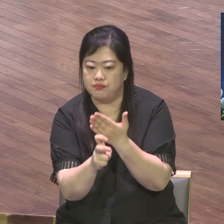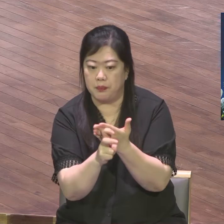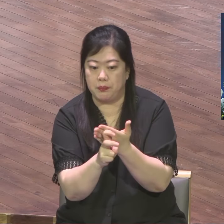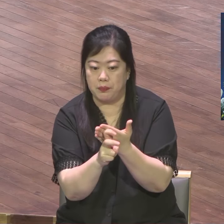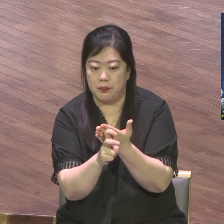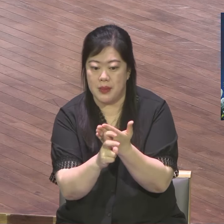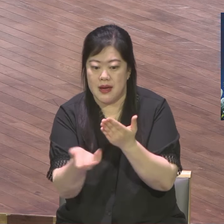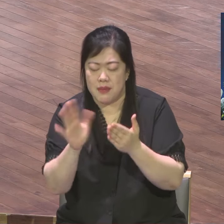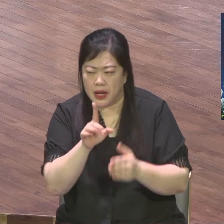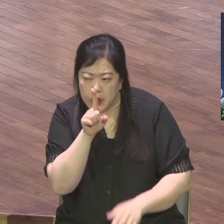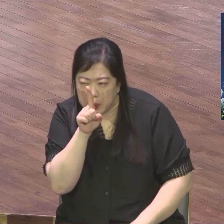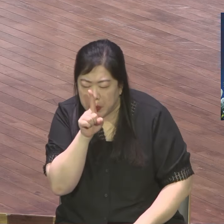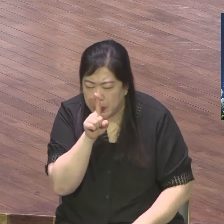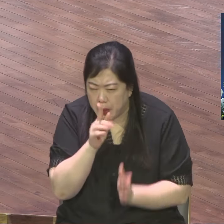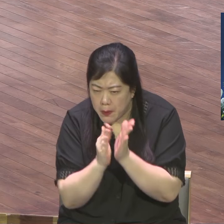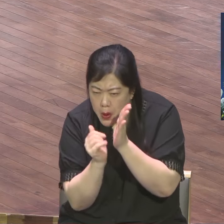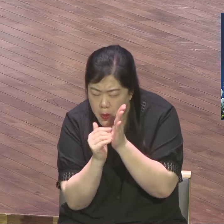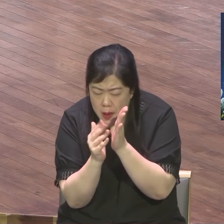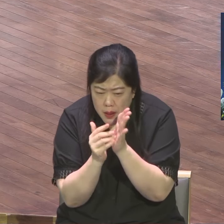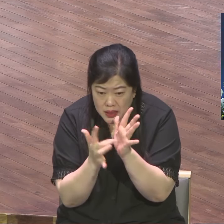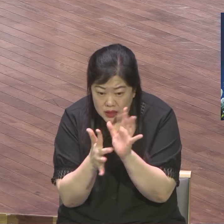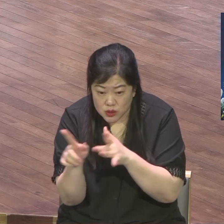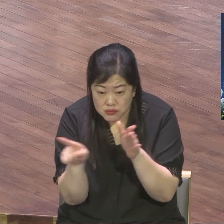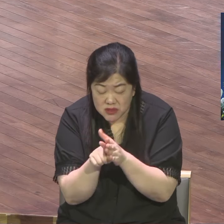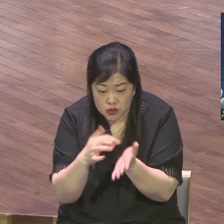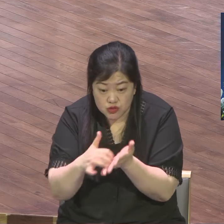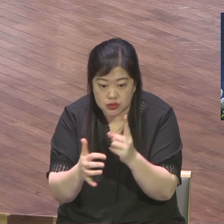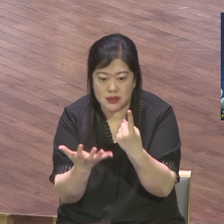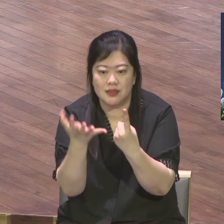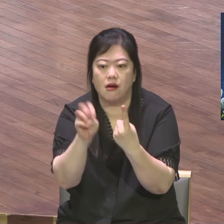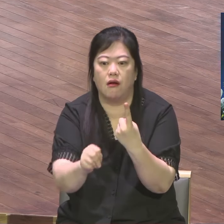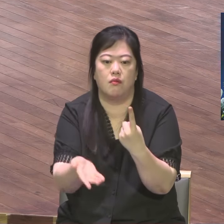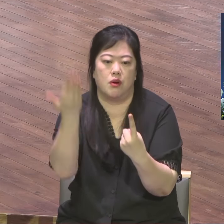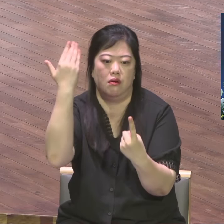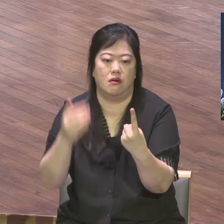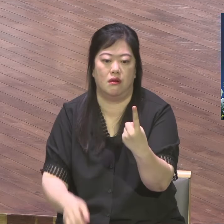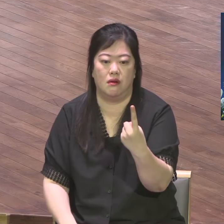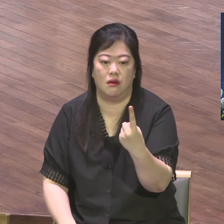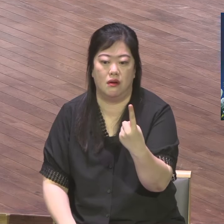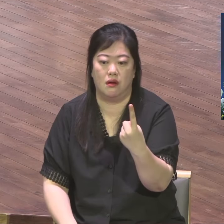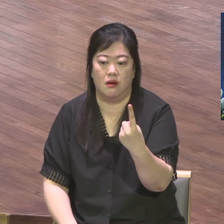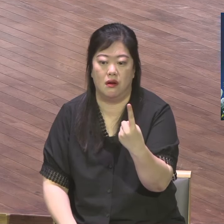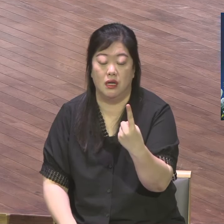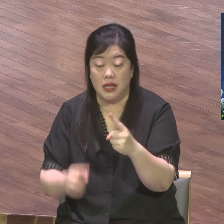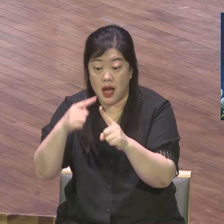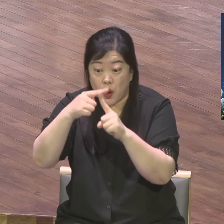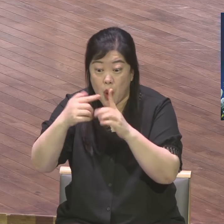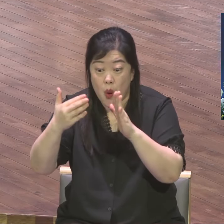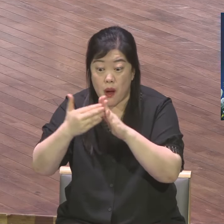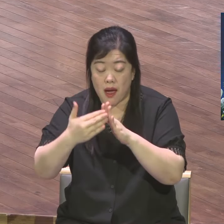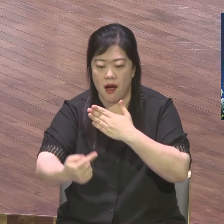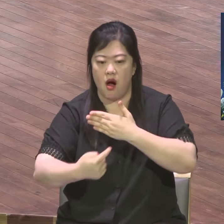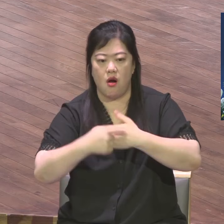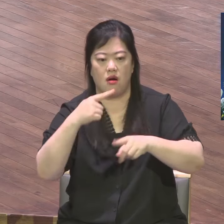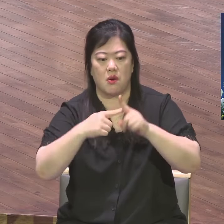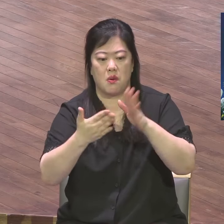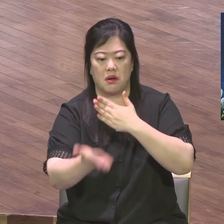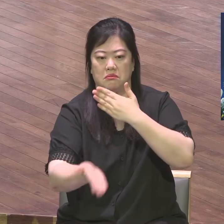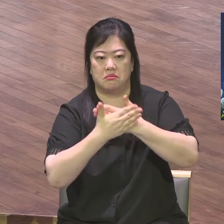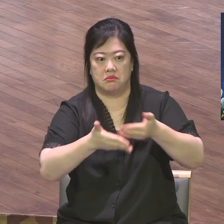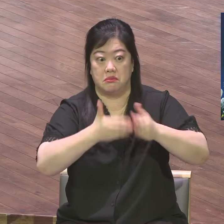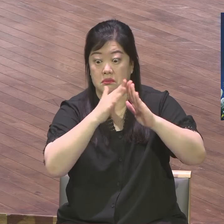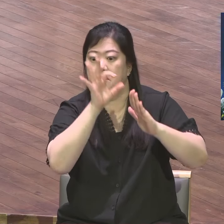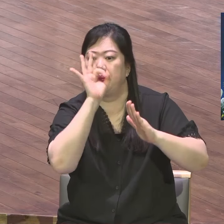현장인데 그럼에도 불구하고 제자들이 와서 언론 받고 비밀리에 사진을 절대 하나도 안 찍을 수